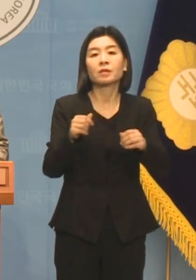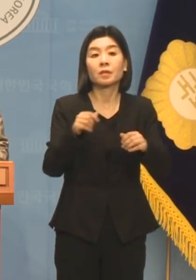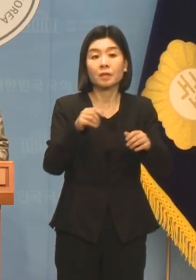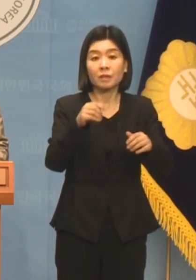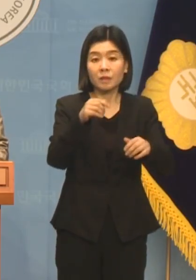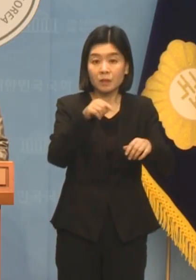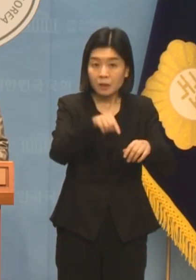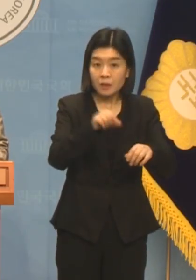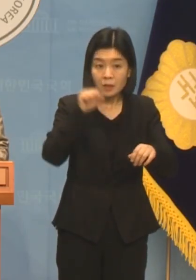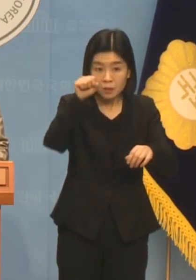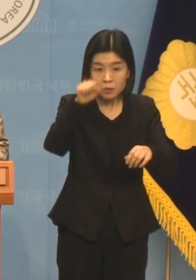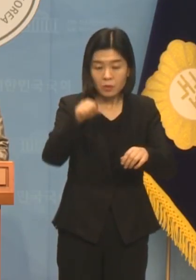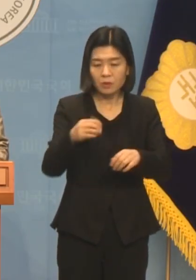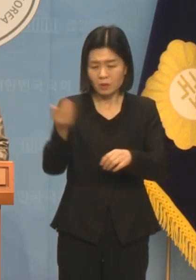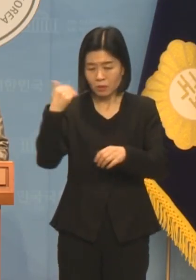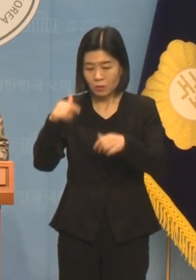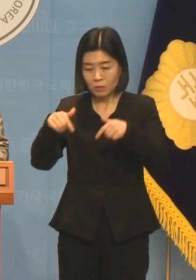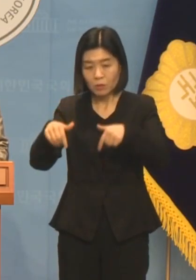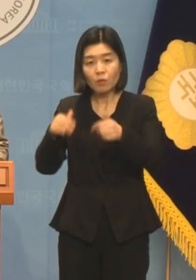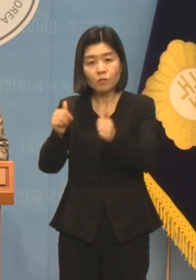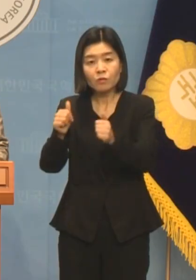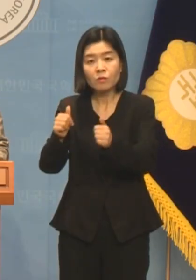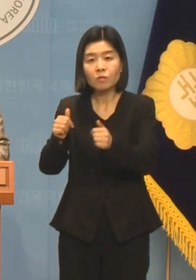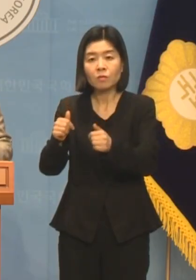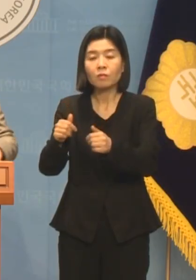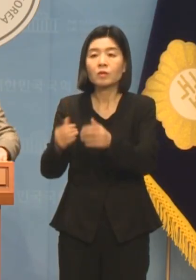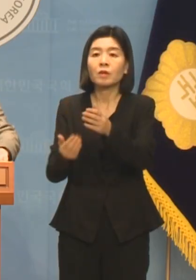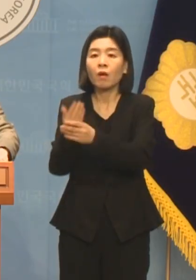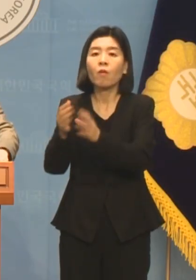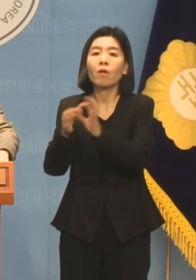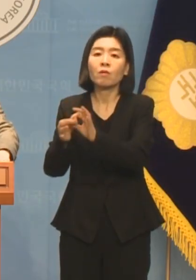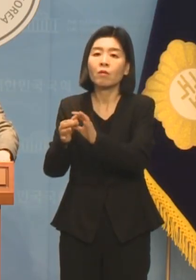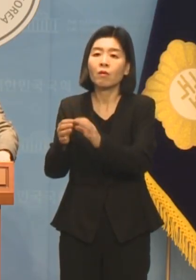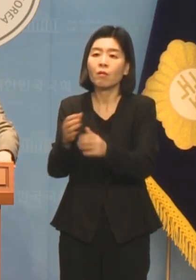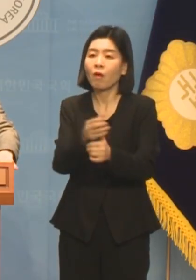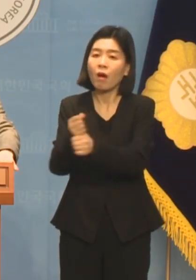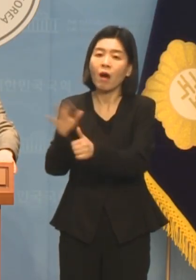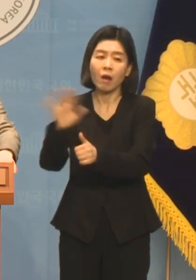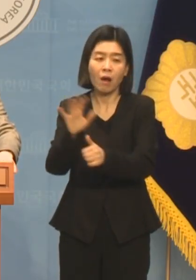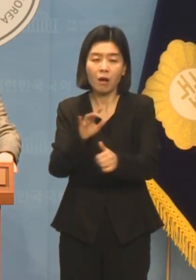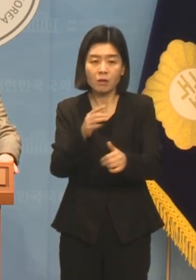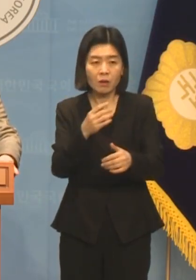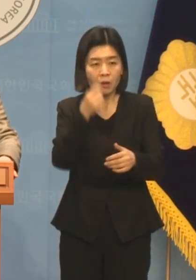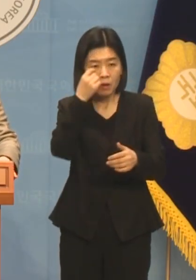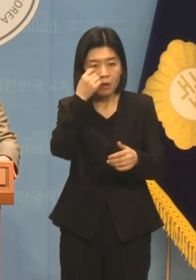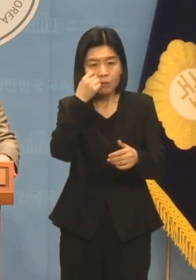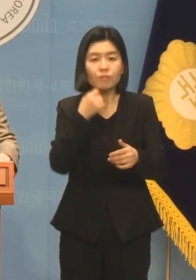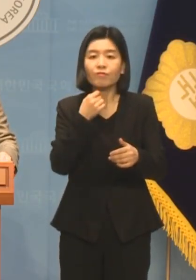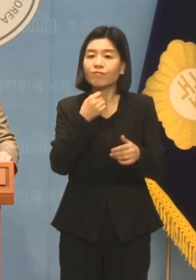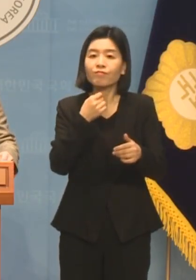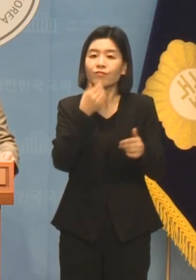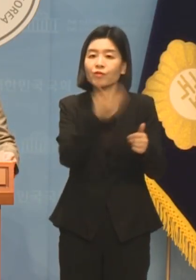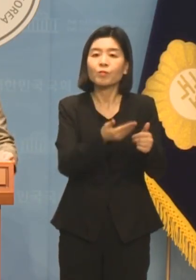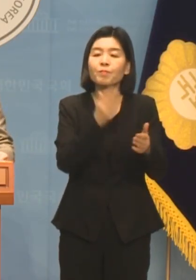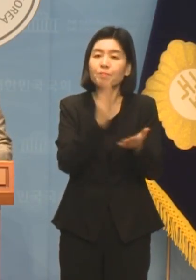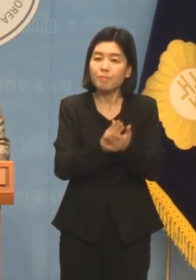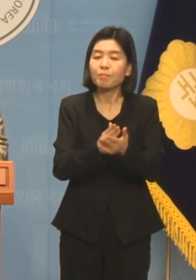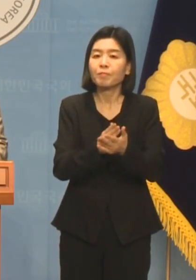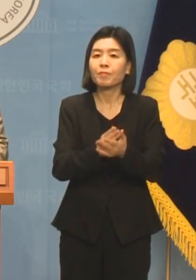단호한 대응처럼 무관용 원칙으로 수사하고 주동자를 밝혀내서 엄벌해야 할 것입니다.